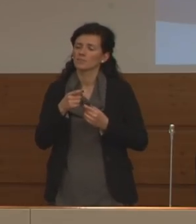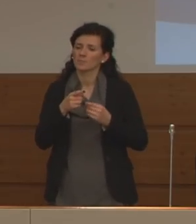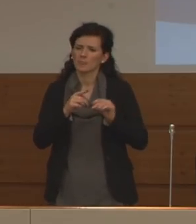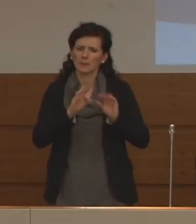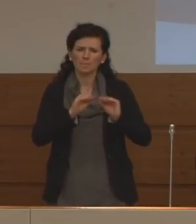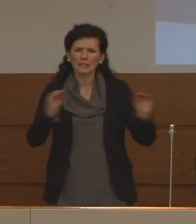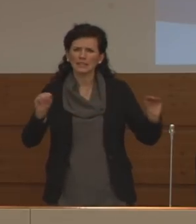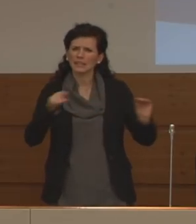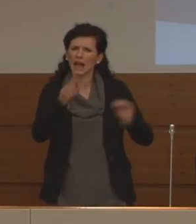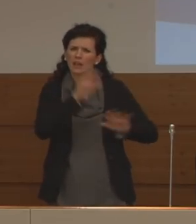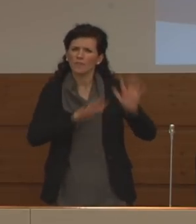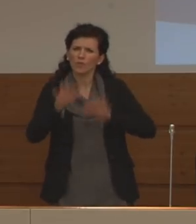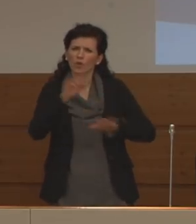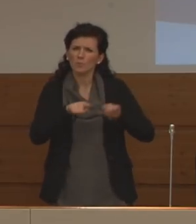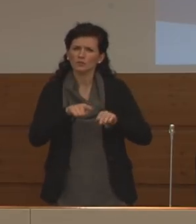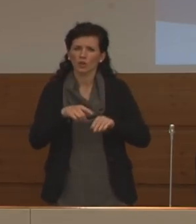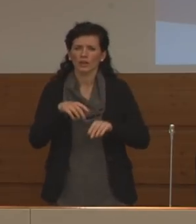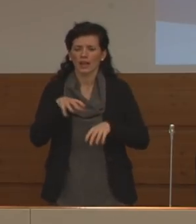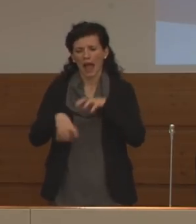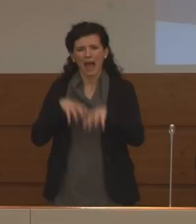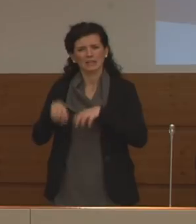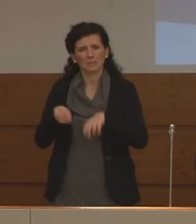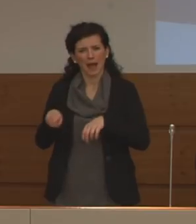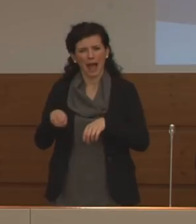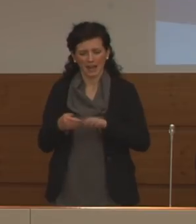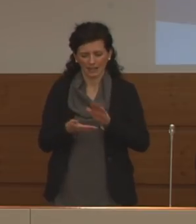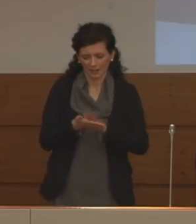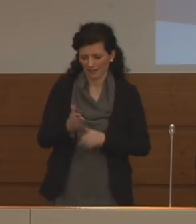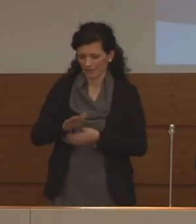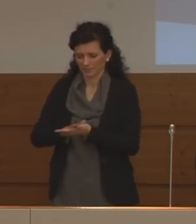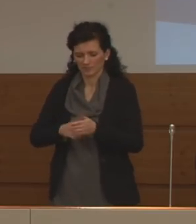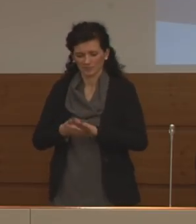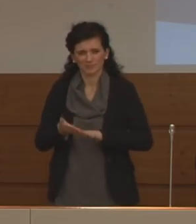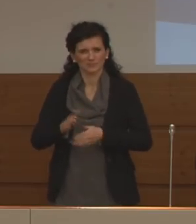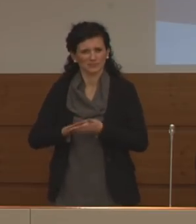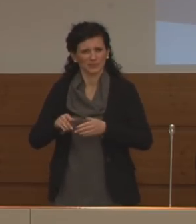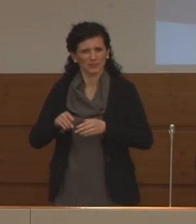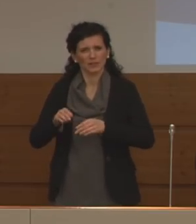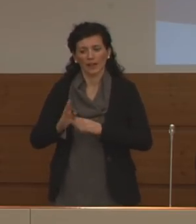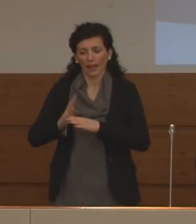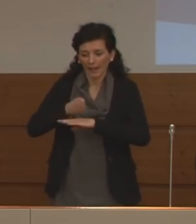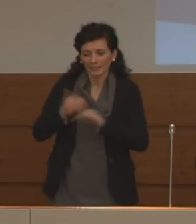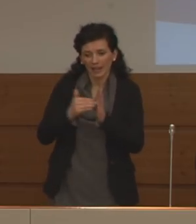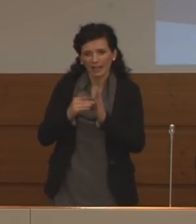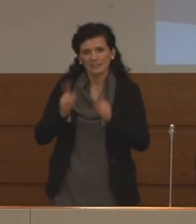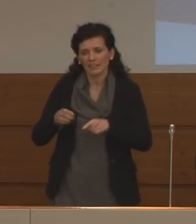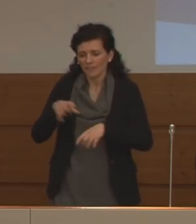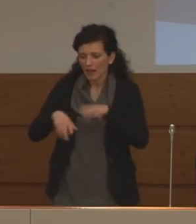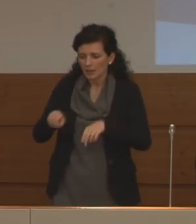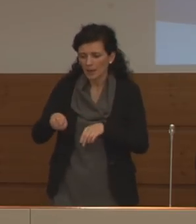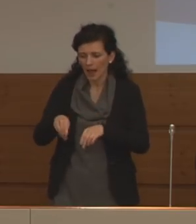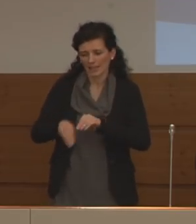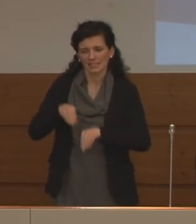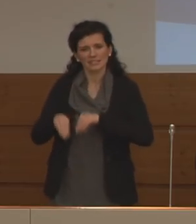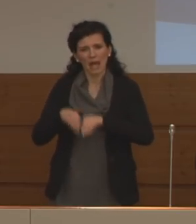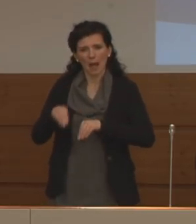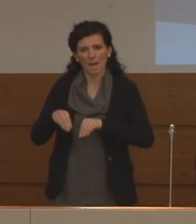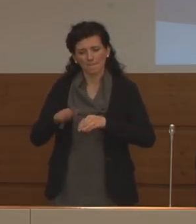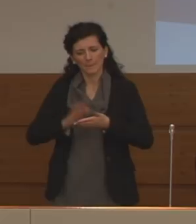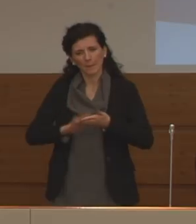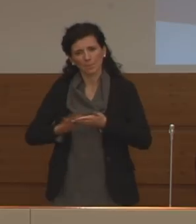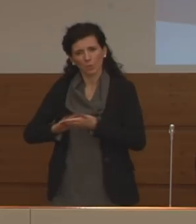degli animali lo ritengo assolutamente marginale cominciamo a mantenere il distanziamento